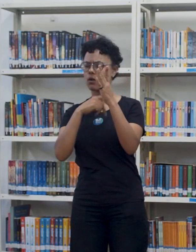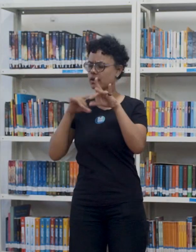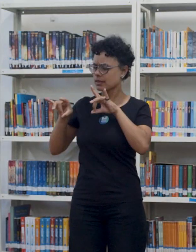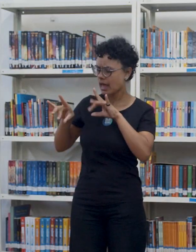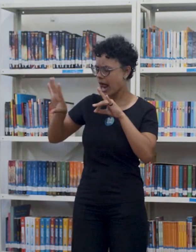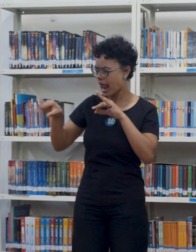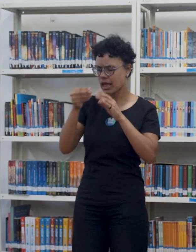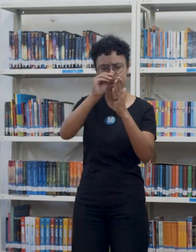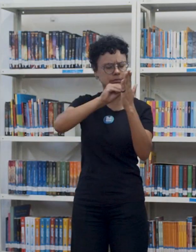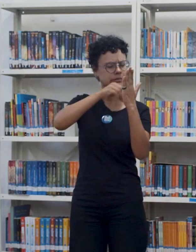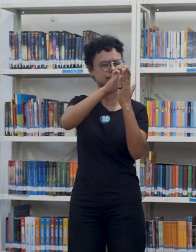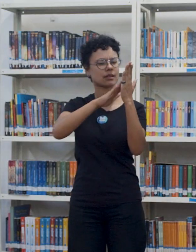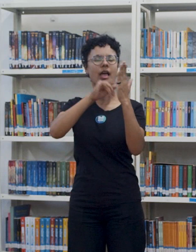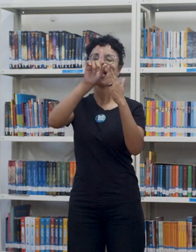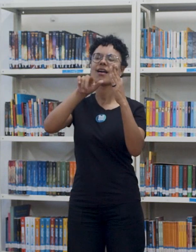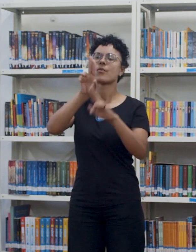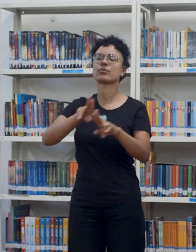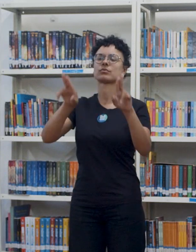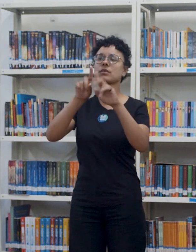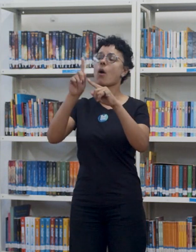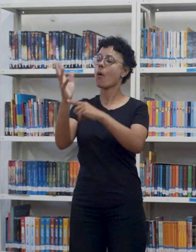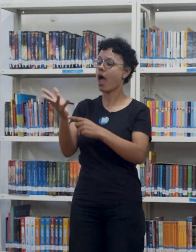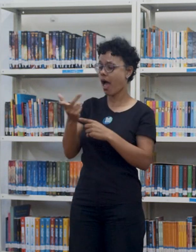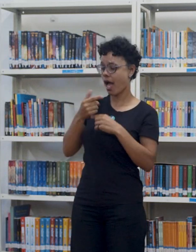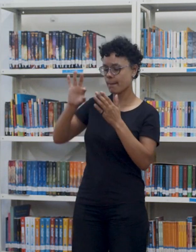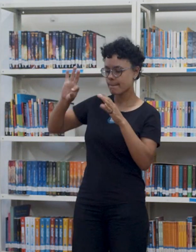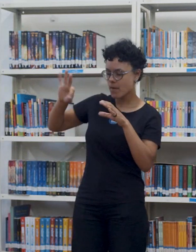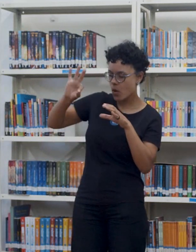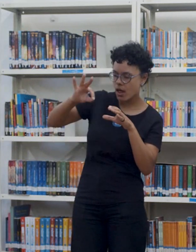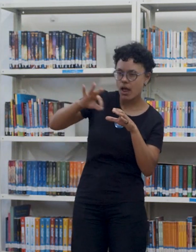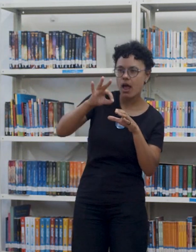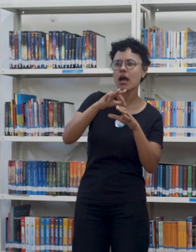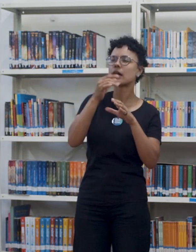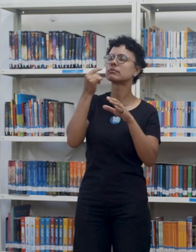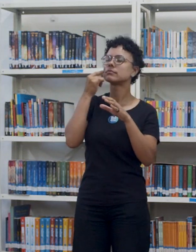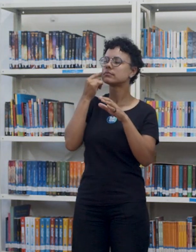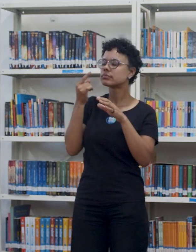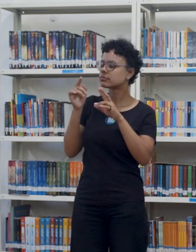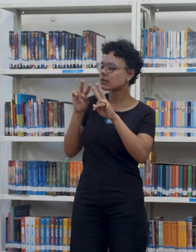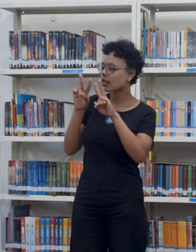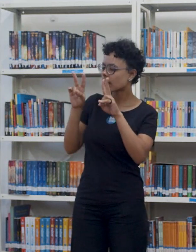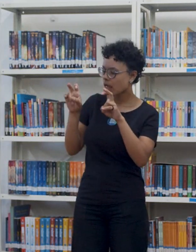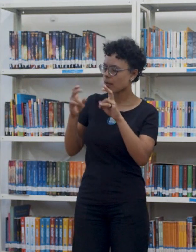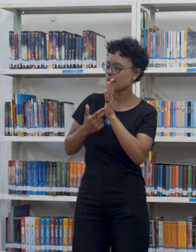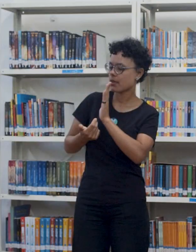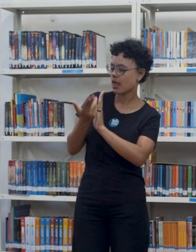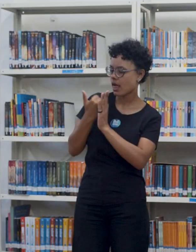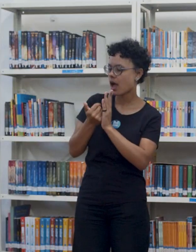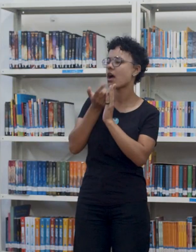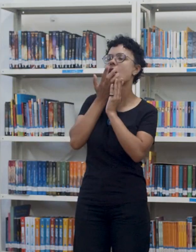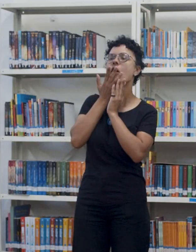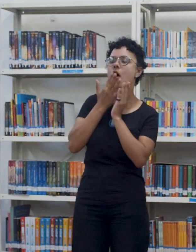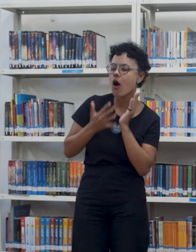realizar. Arte em bordar. Enxergar a beleza do tema desenho,